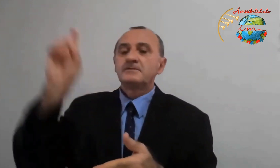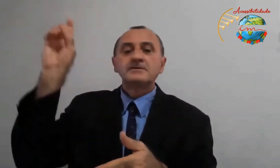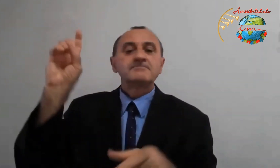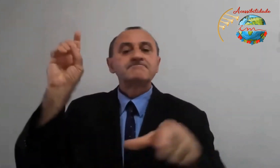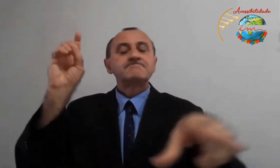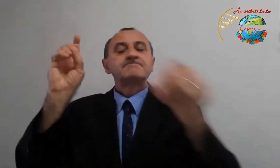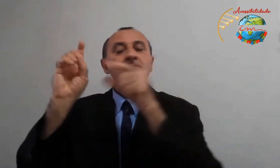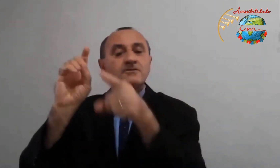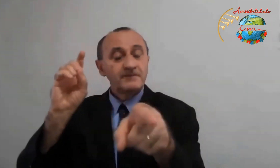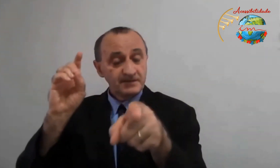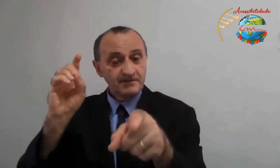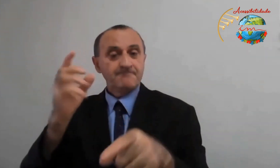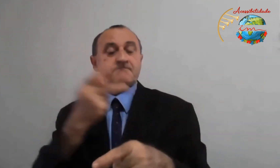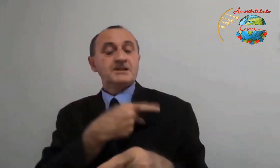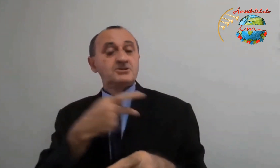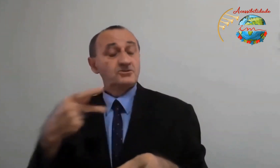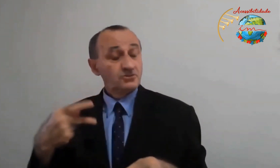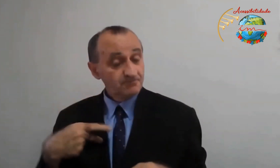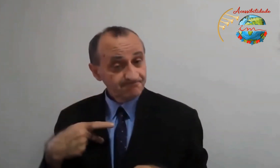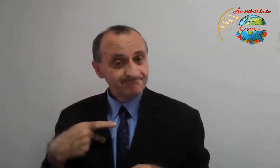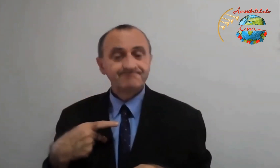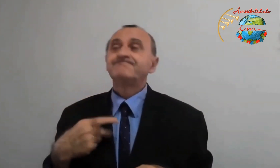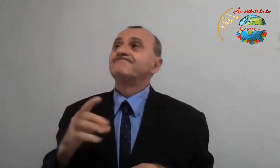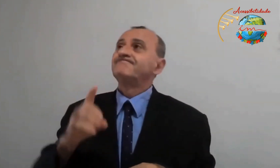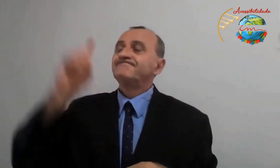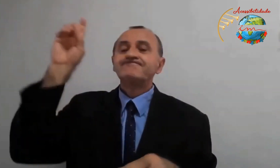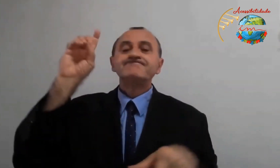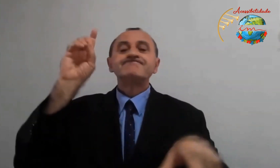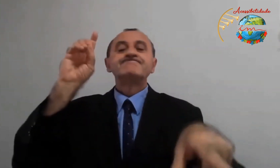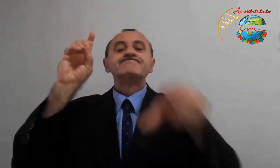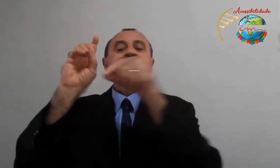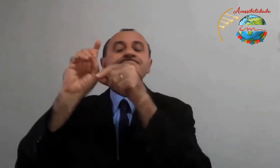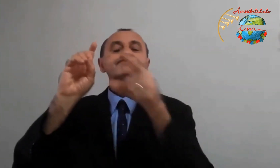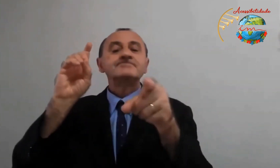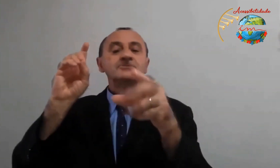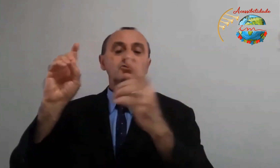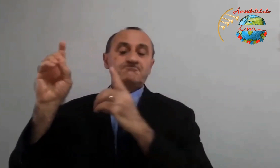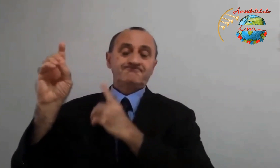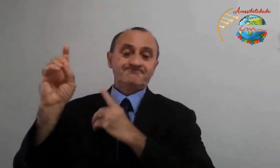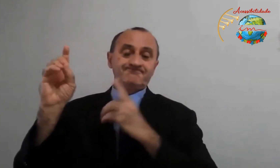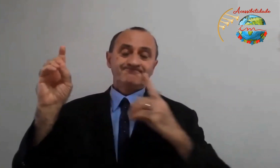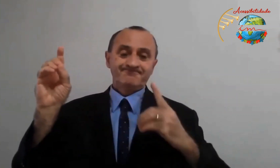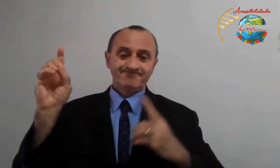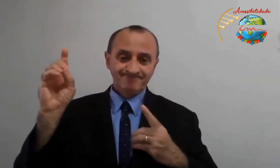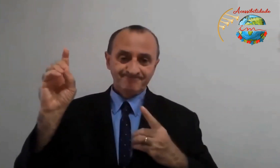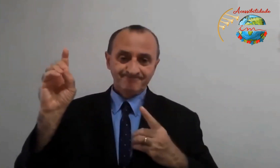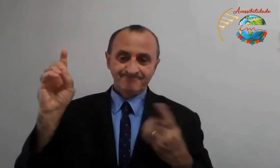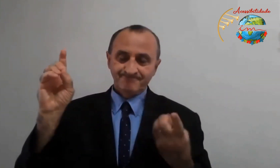interpretar. Deus o chamou como pastor, como diácono.